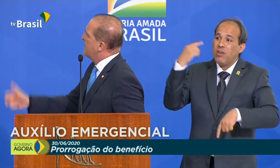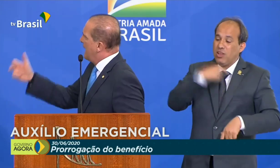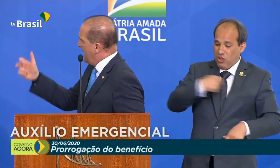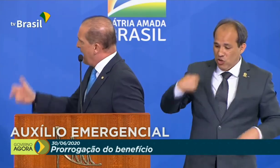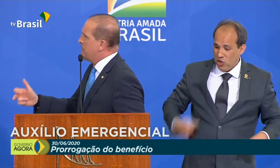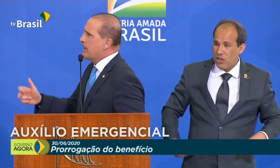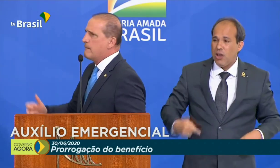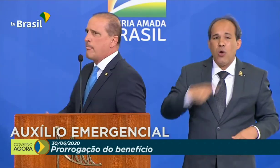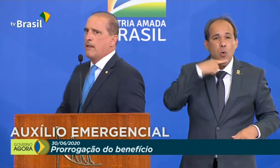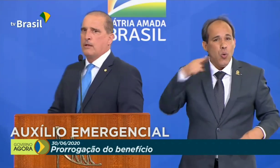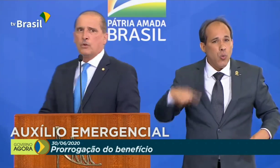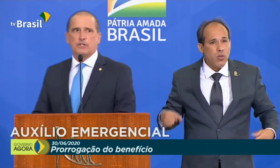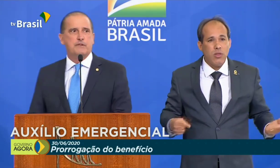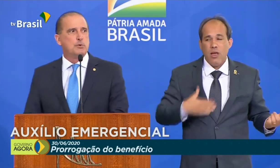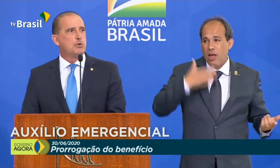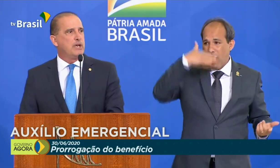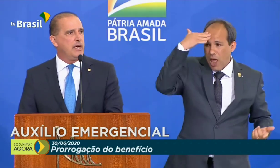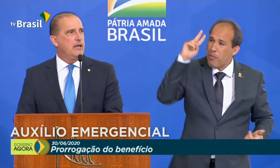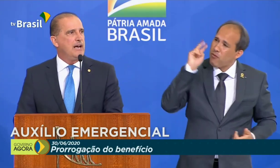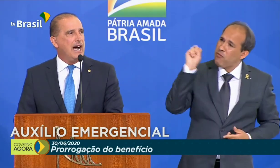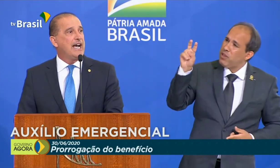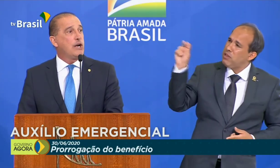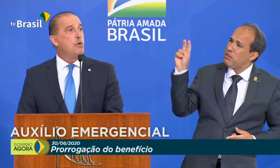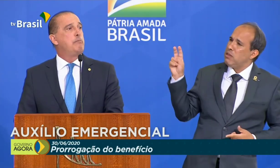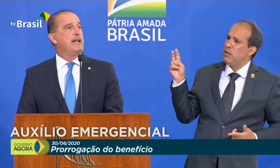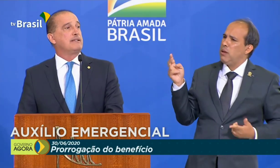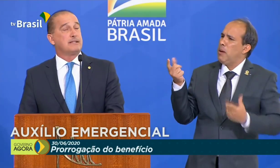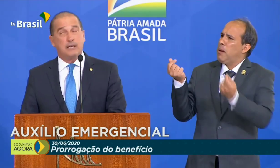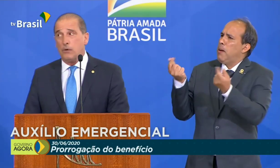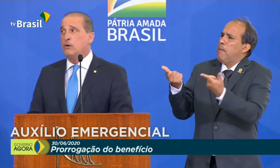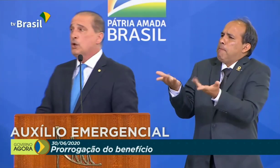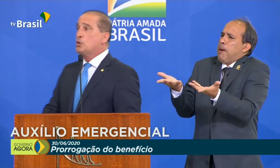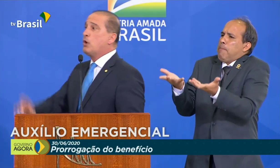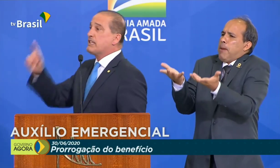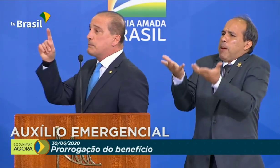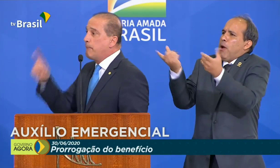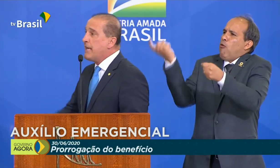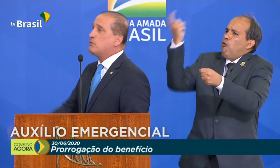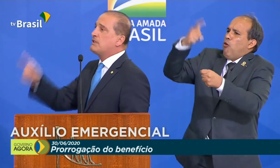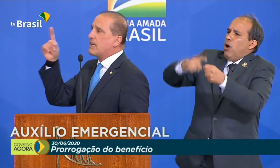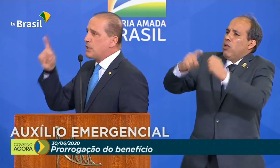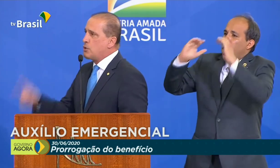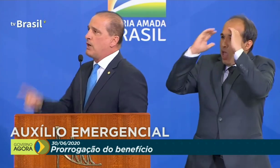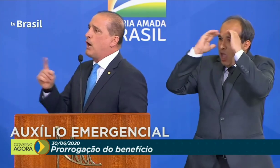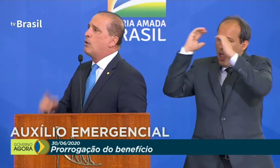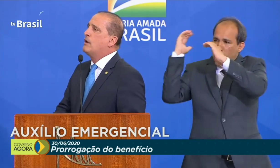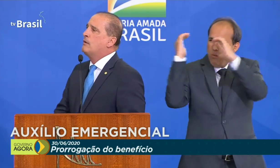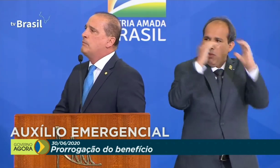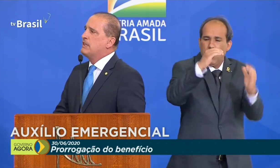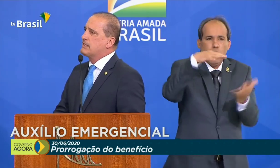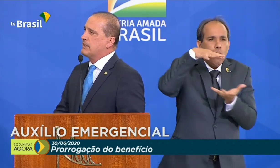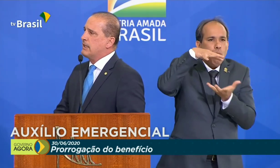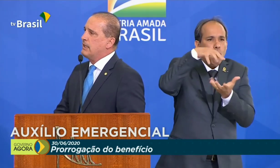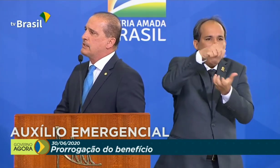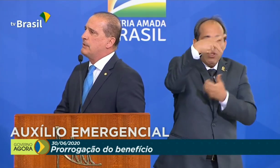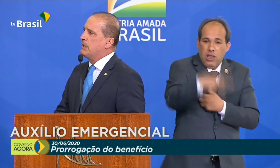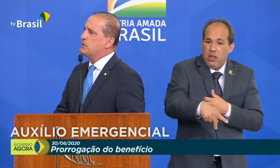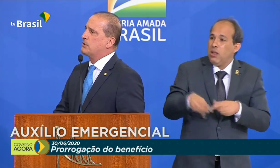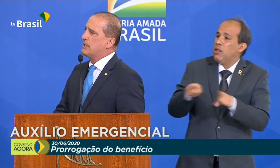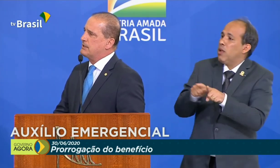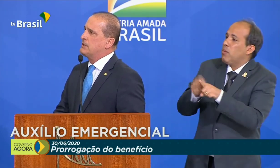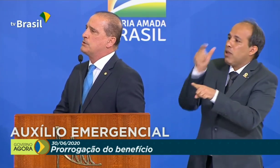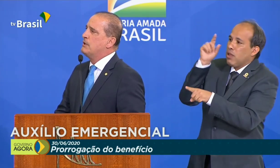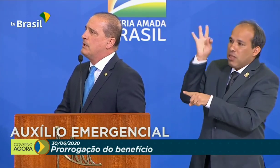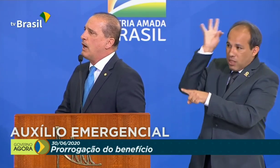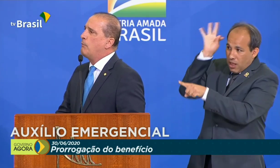Rússia, na Arábia, nós vimos o quê? A recuperação do respeito internacional, ministra Tereza e